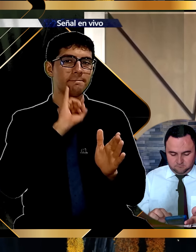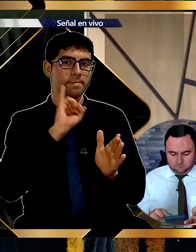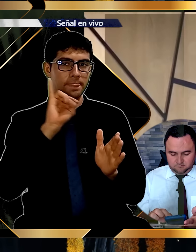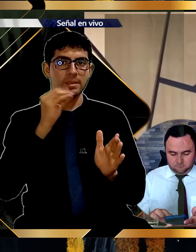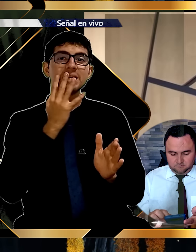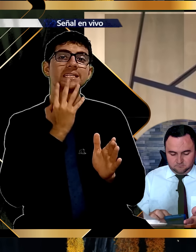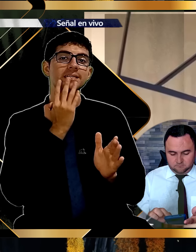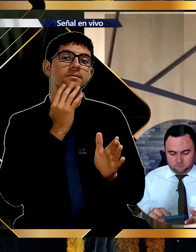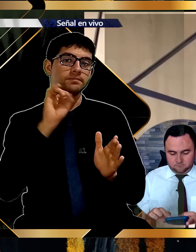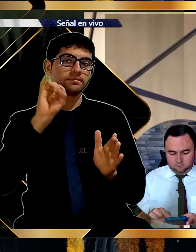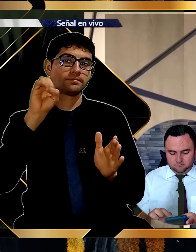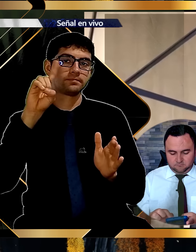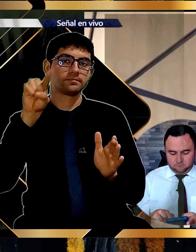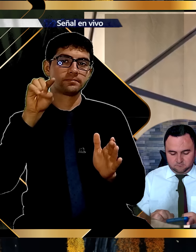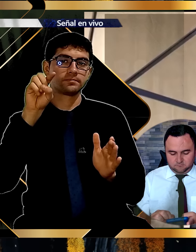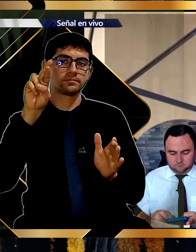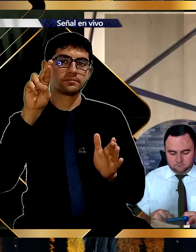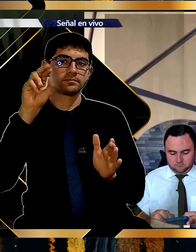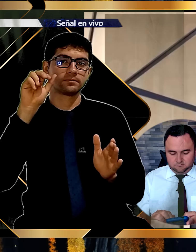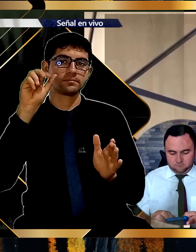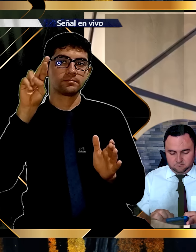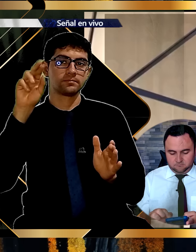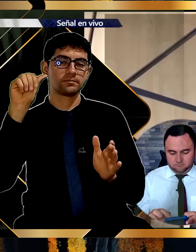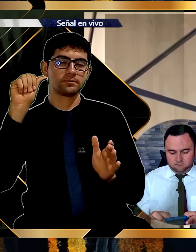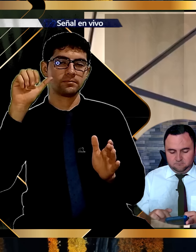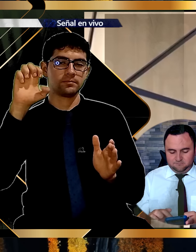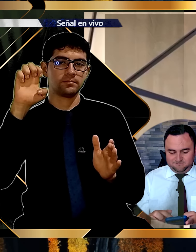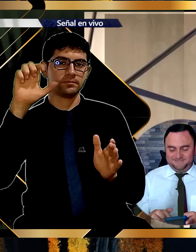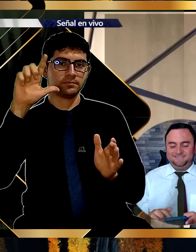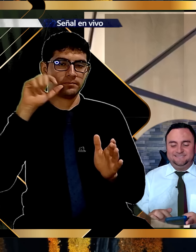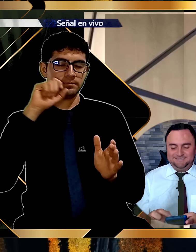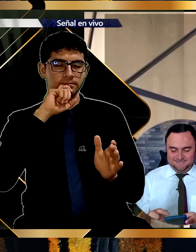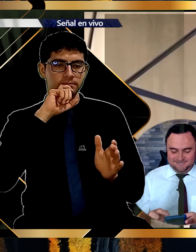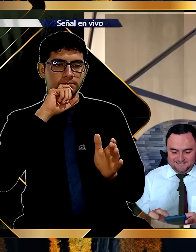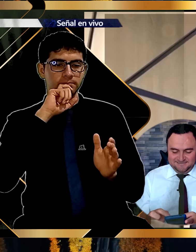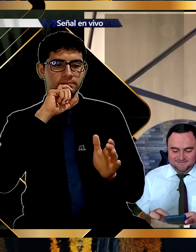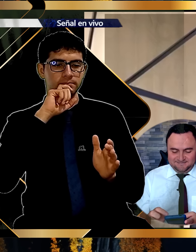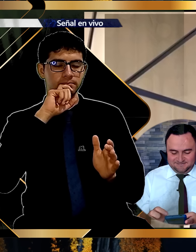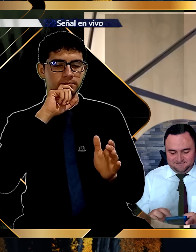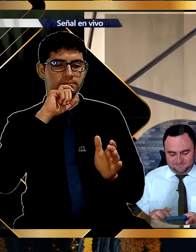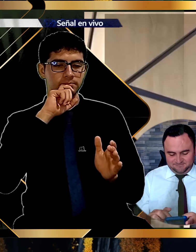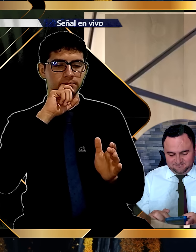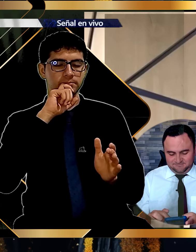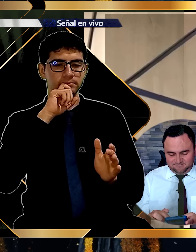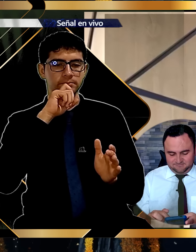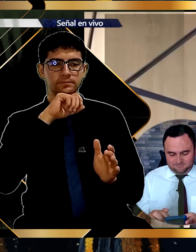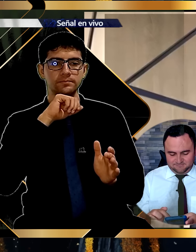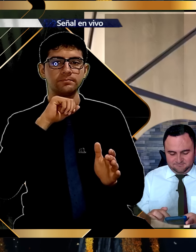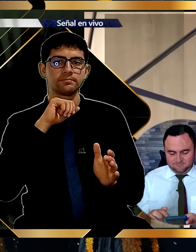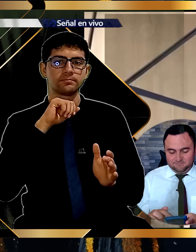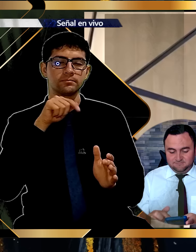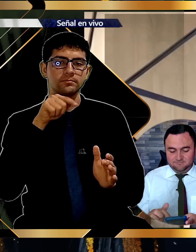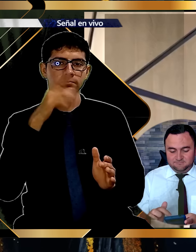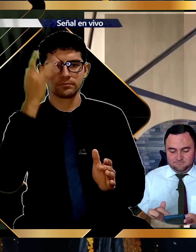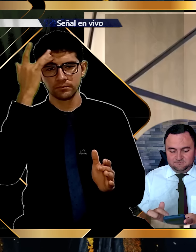Dura por su incredulidad y su desobediencia. Cuando Saúl